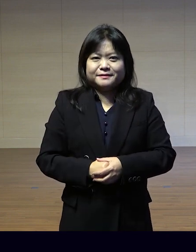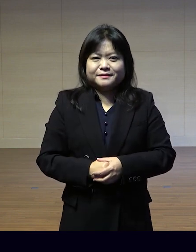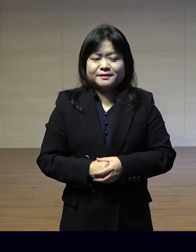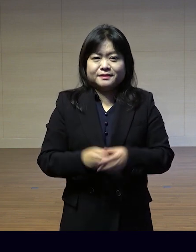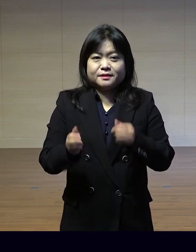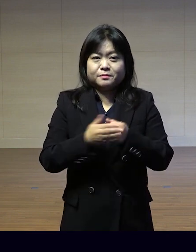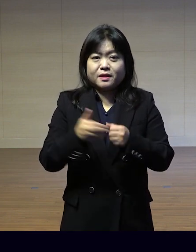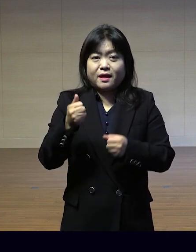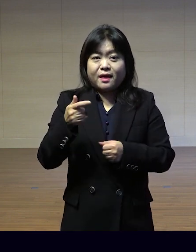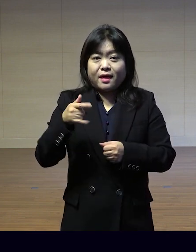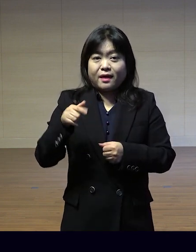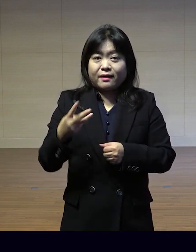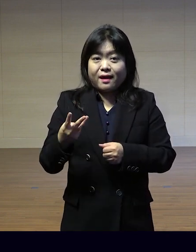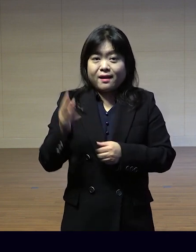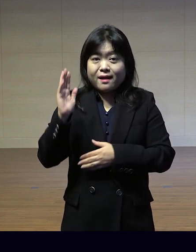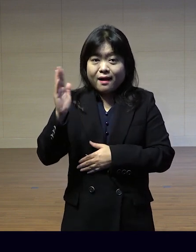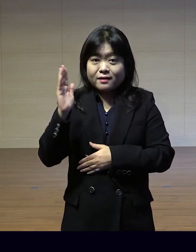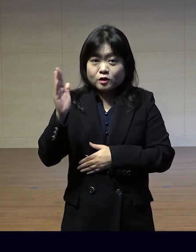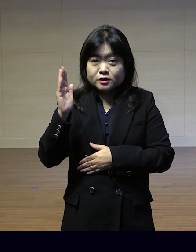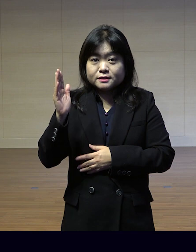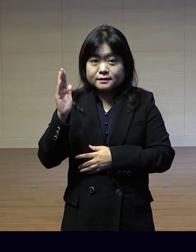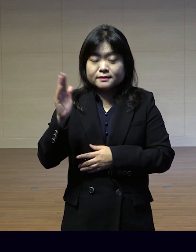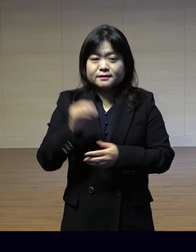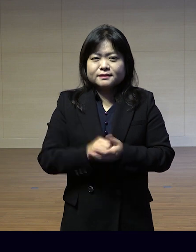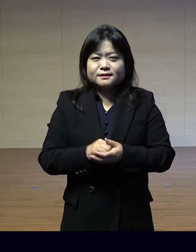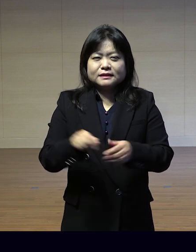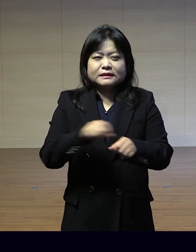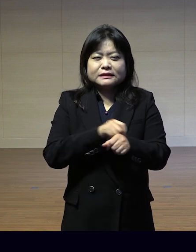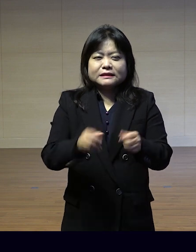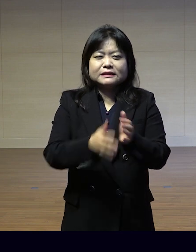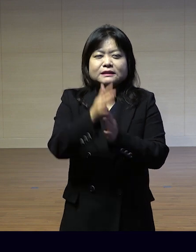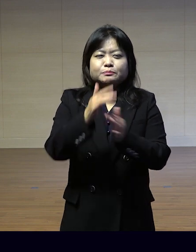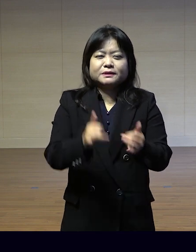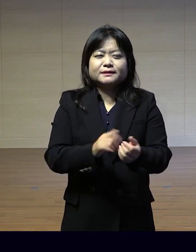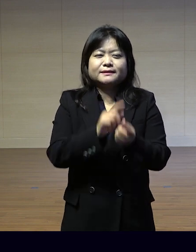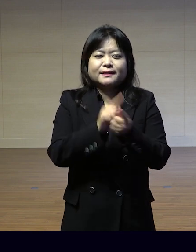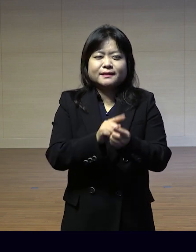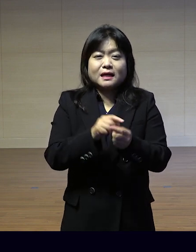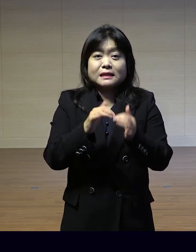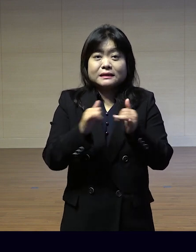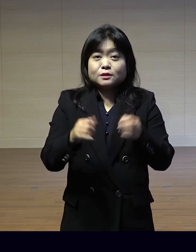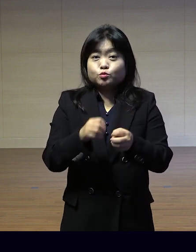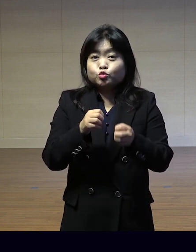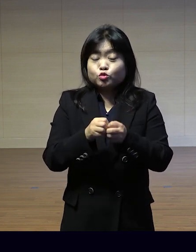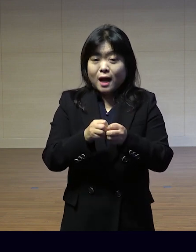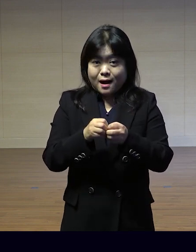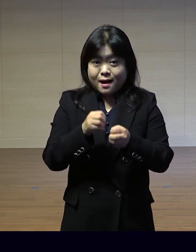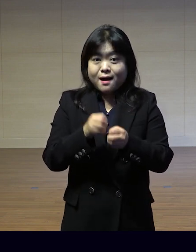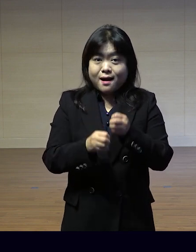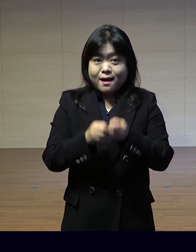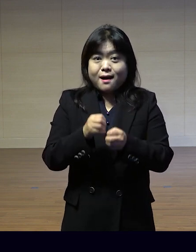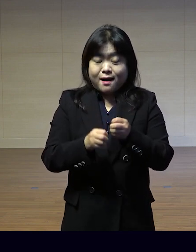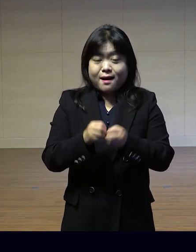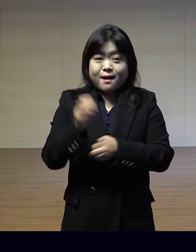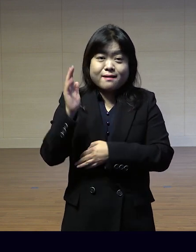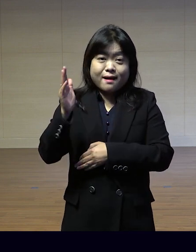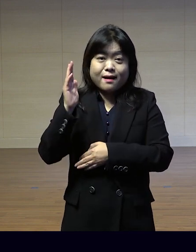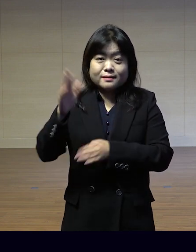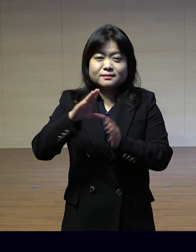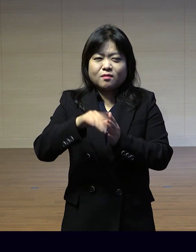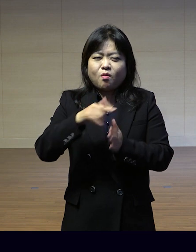그래서 이 헤겔 강연 같은 경우는 특히 시민들을 대상으로 한 인문학 강연에서는 상당히 사실